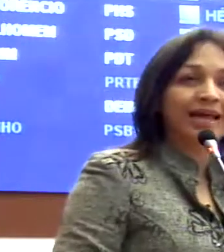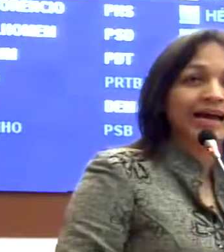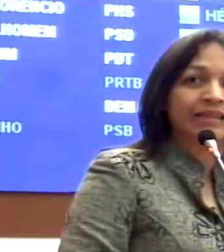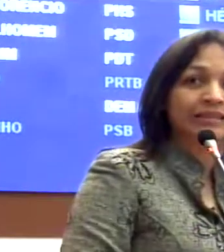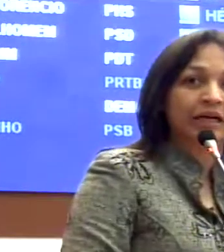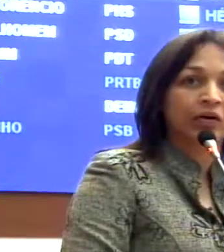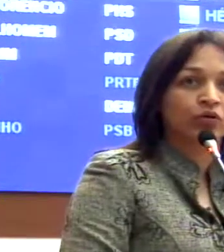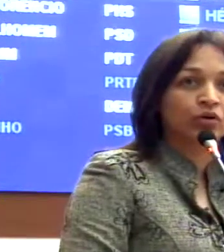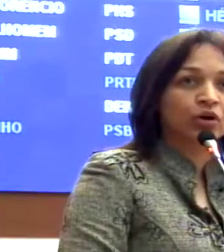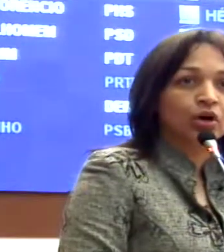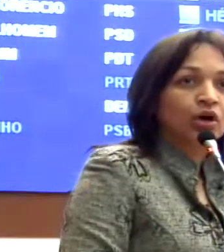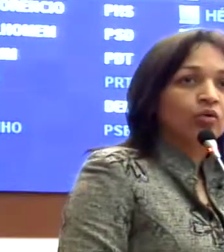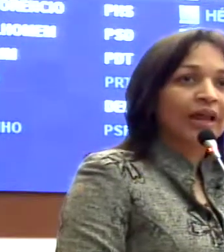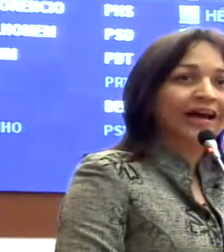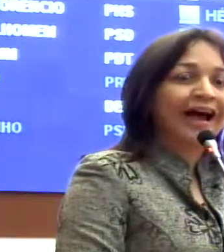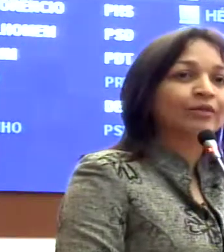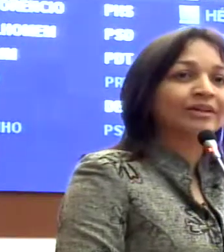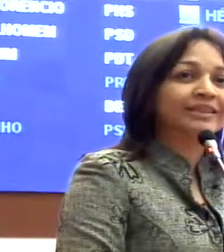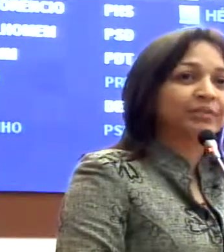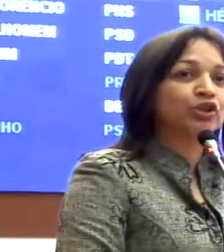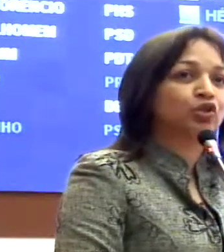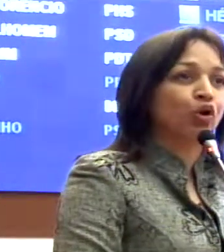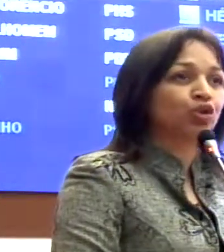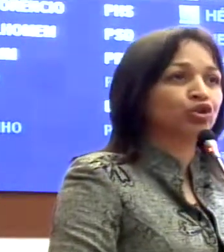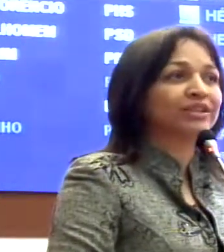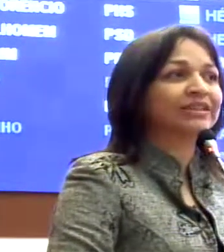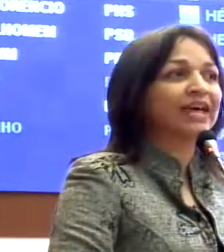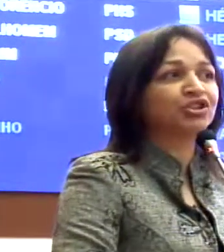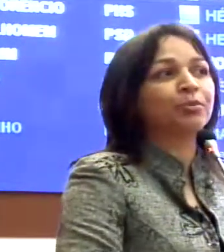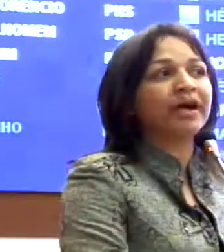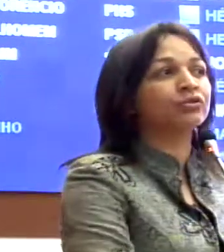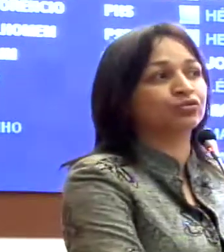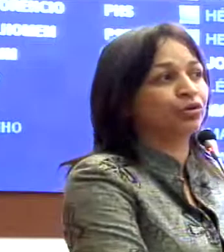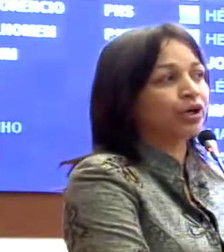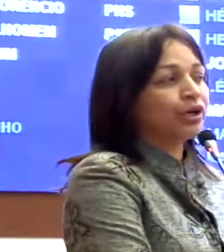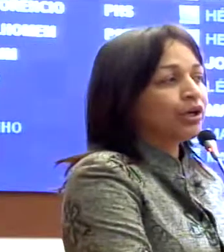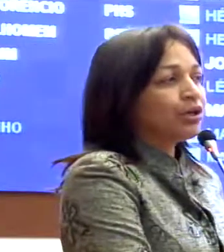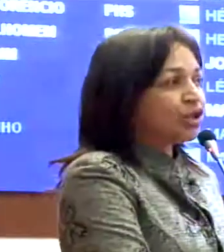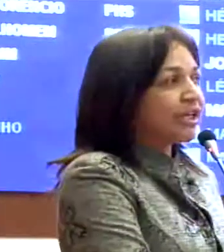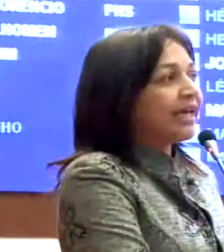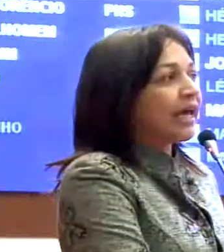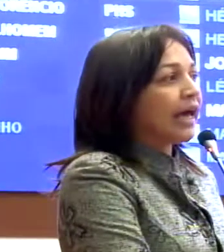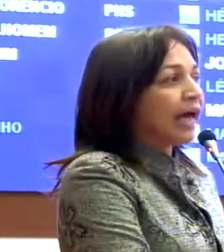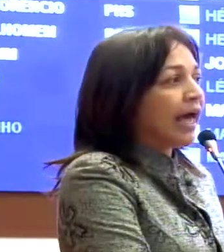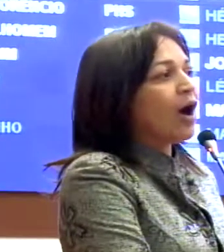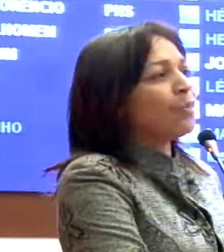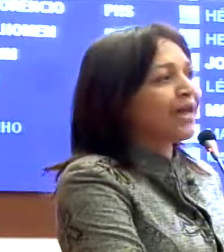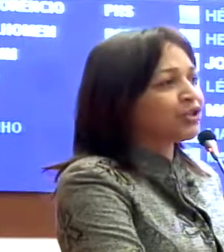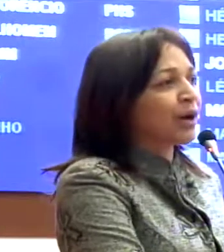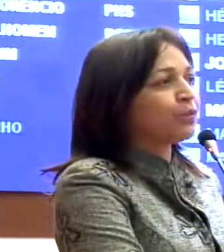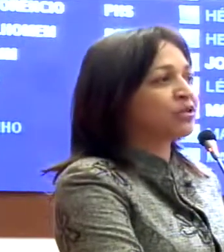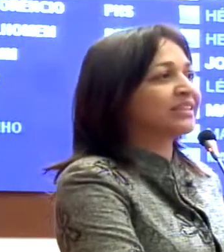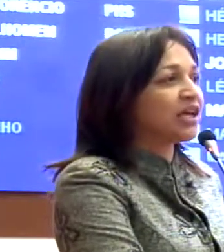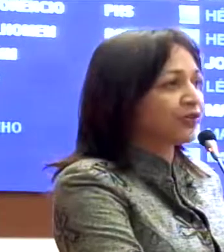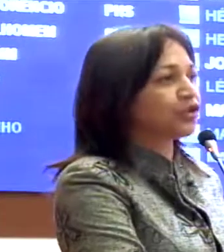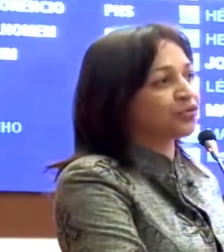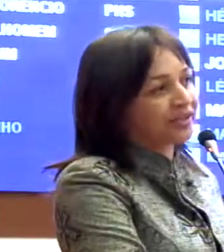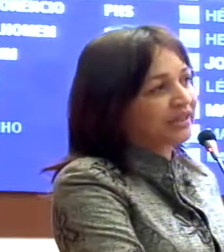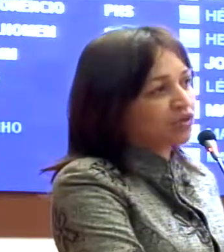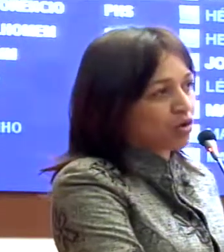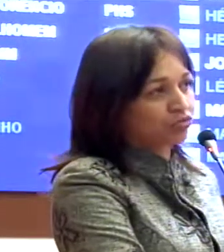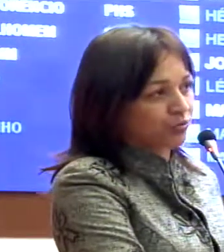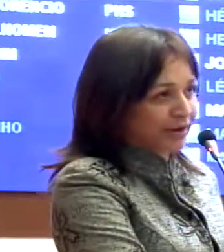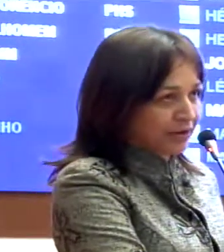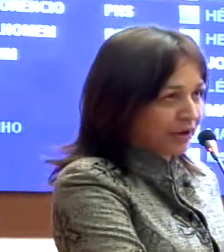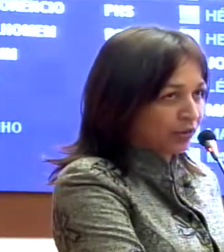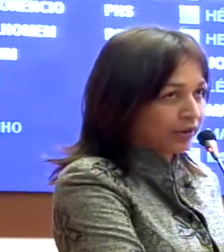de abnegação, um legado, acima de tudo, de sentimento de que realmente é possível se